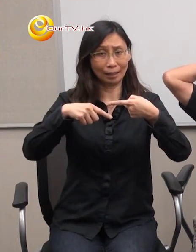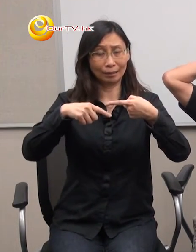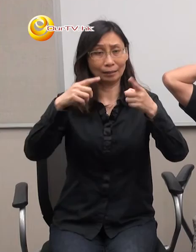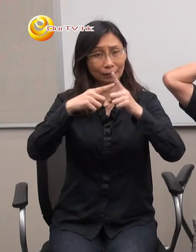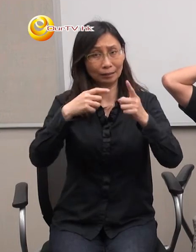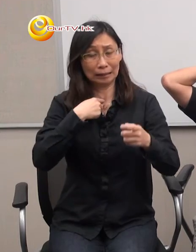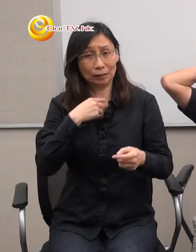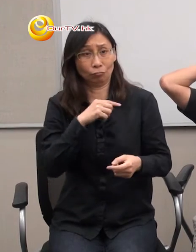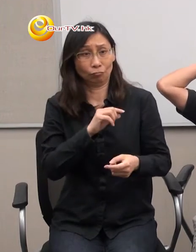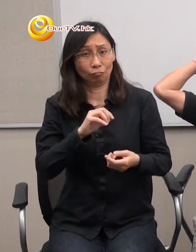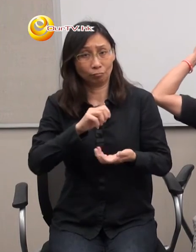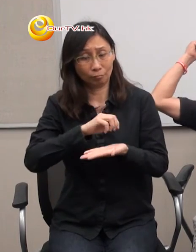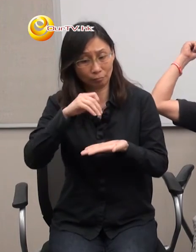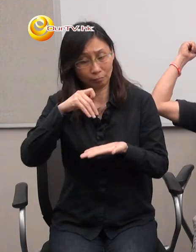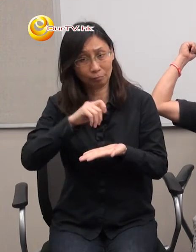嘉誠使唔使填咧？